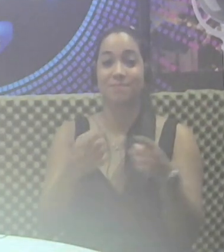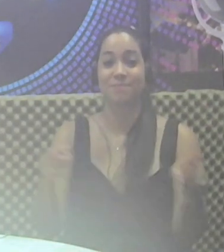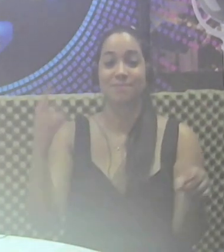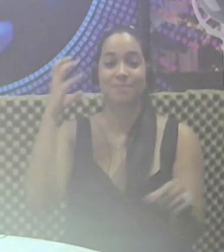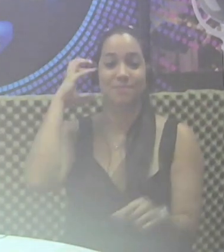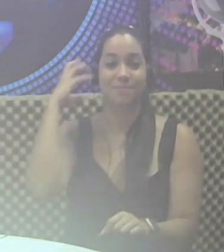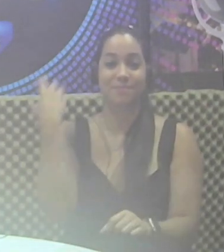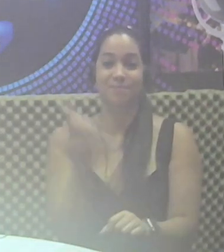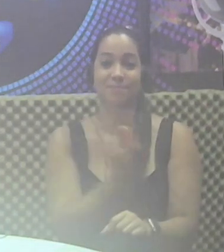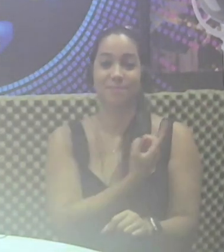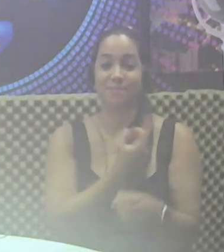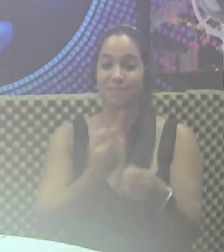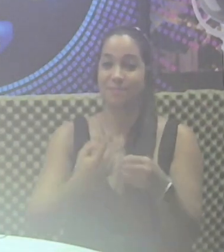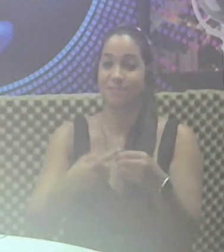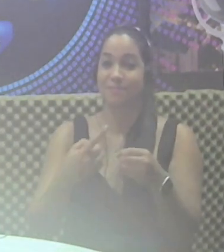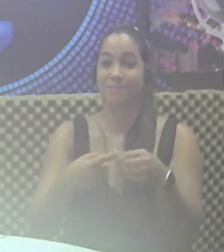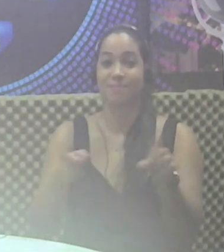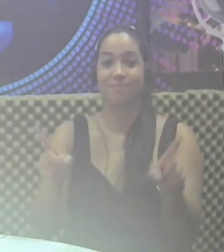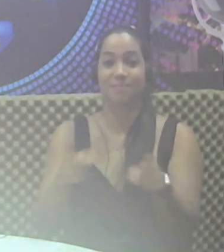Rádio Nossa Cidade.